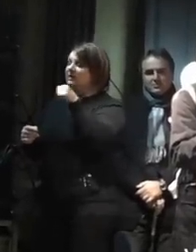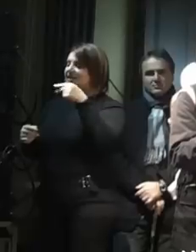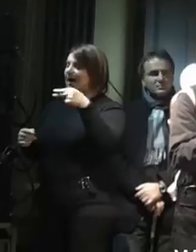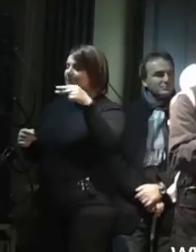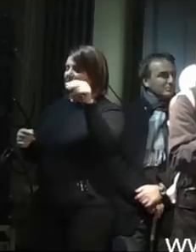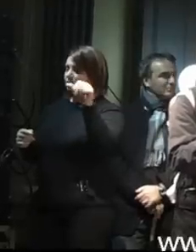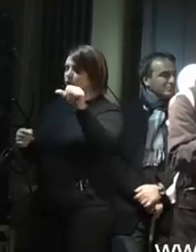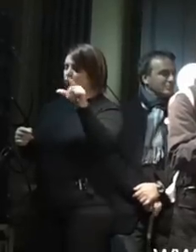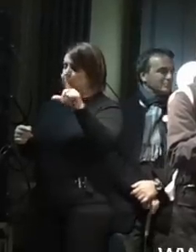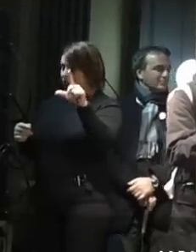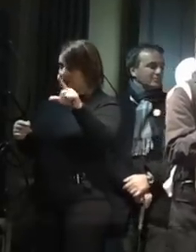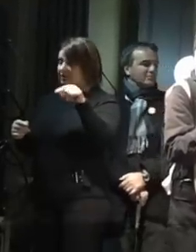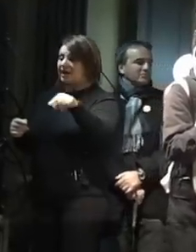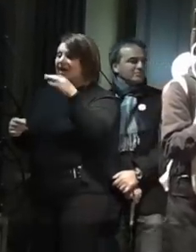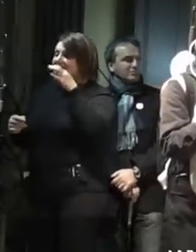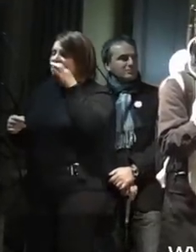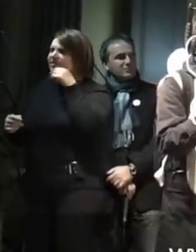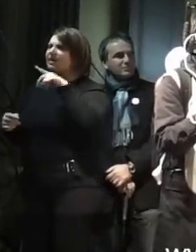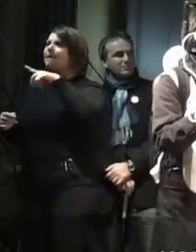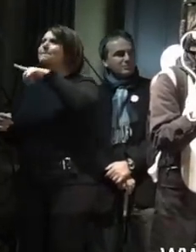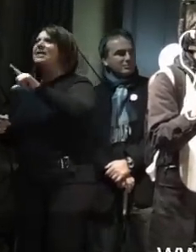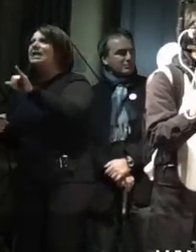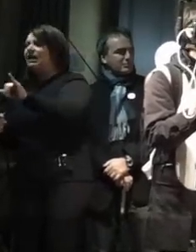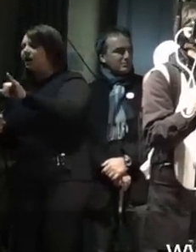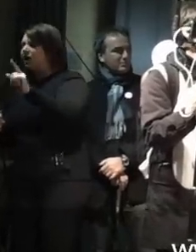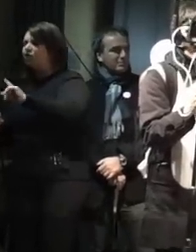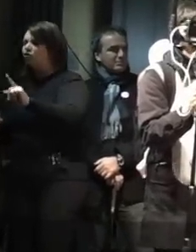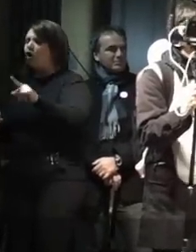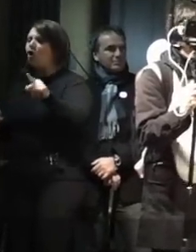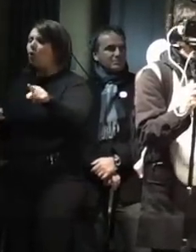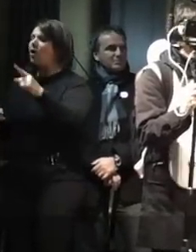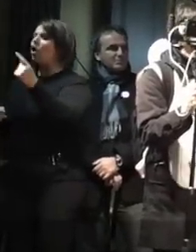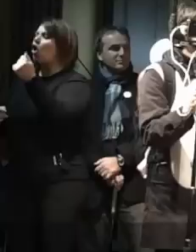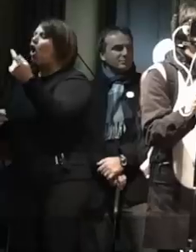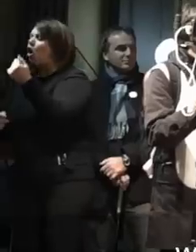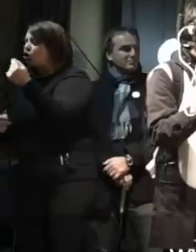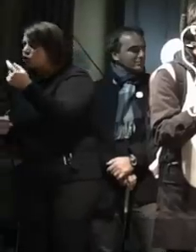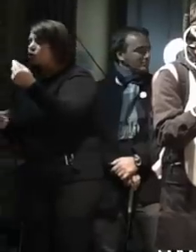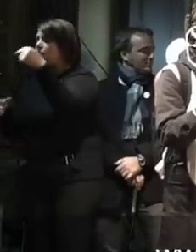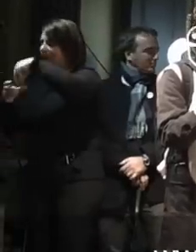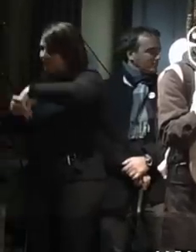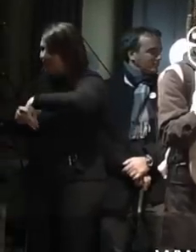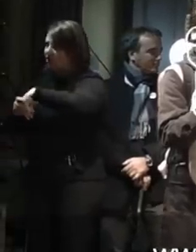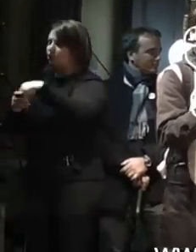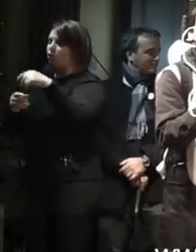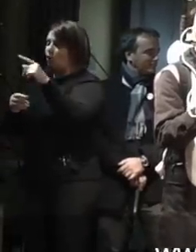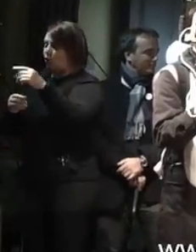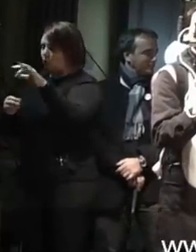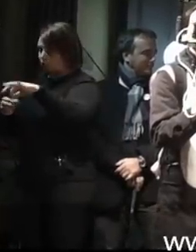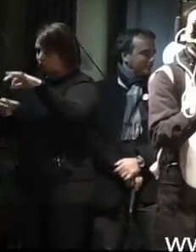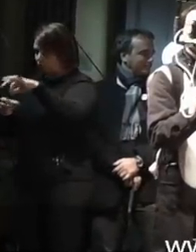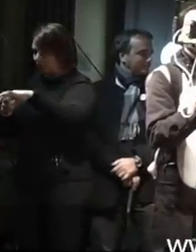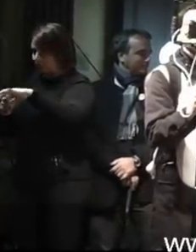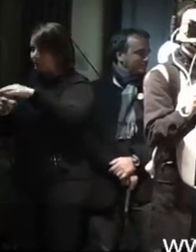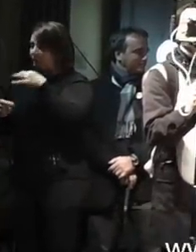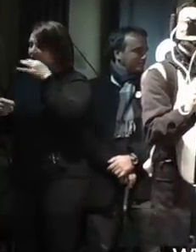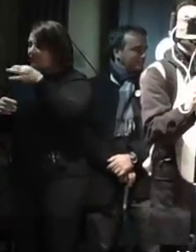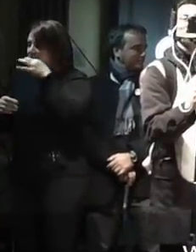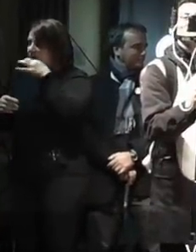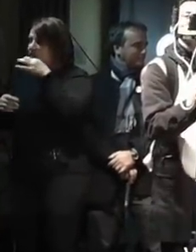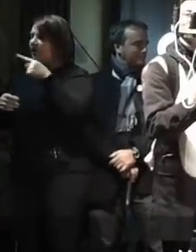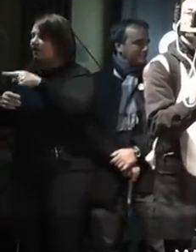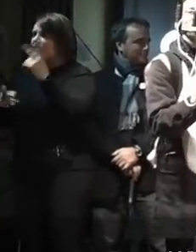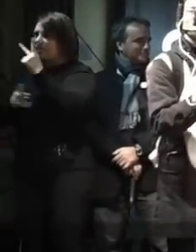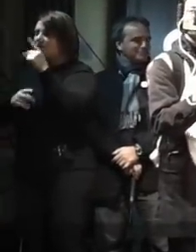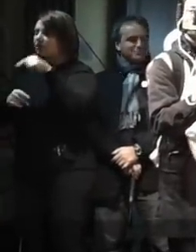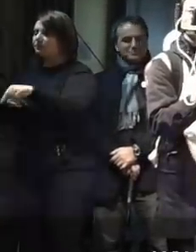che non si è mai sognato di chiamarlo PIL, l'ha chiamato costo interno lordo, è un costo, non un valore. E se guardiamo,